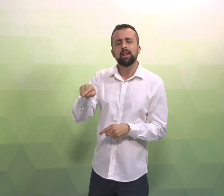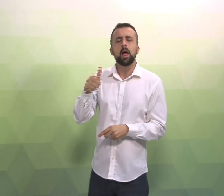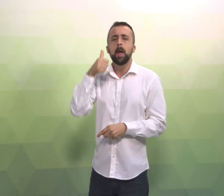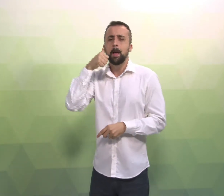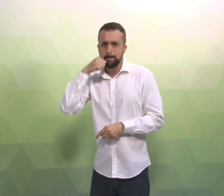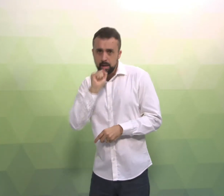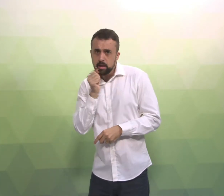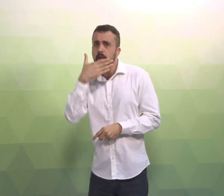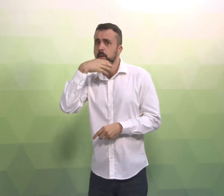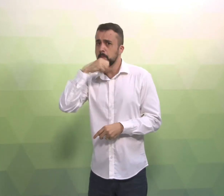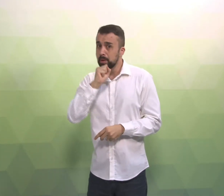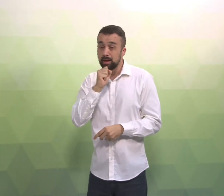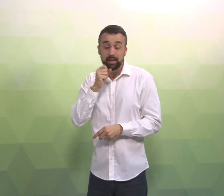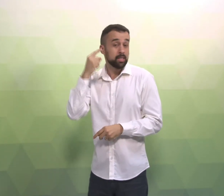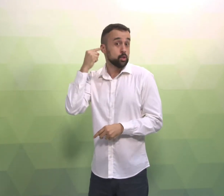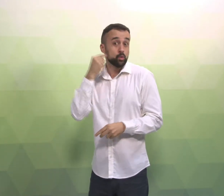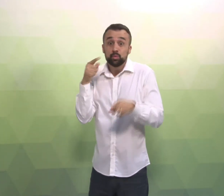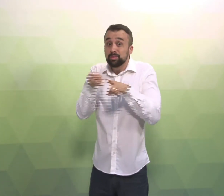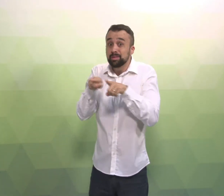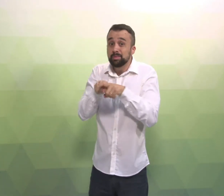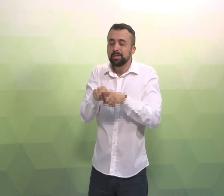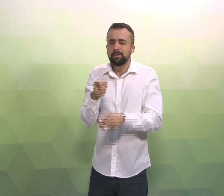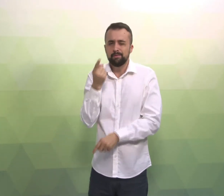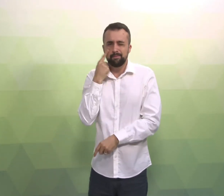filha de pais surdos. Vejam.